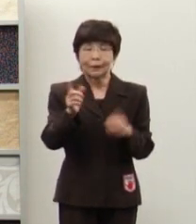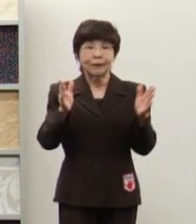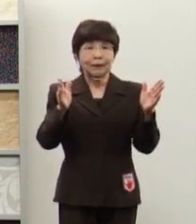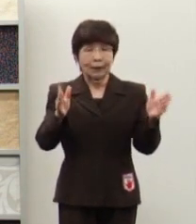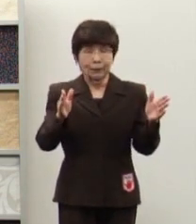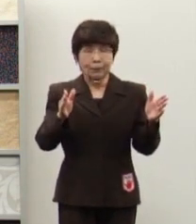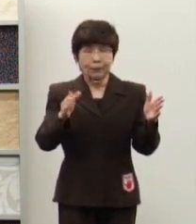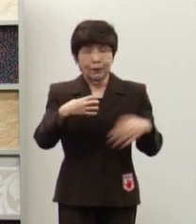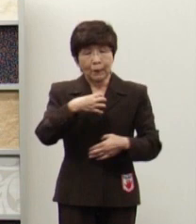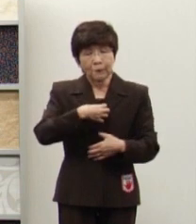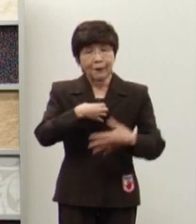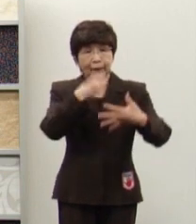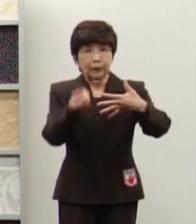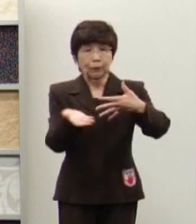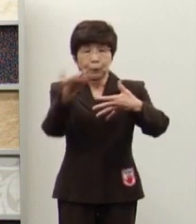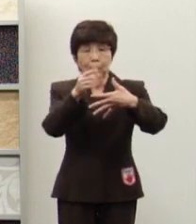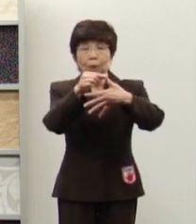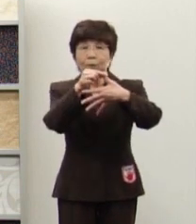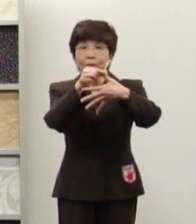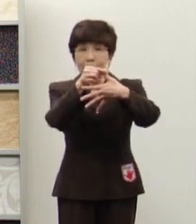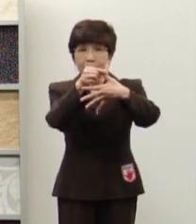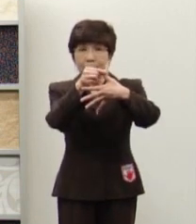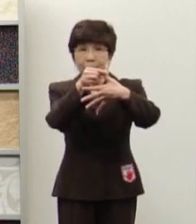フェーズ5で運用をしてまいりました。